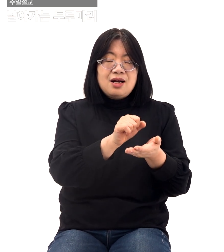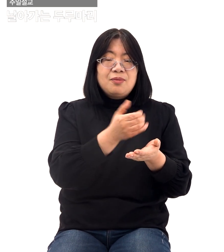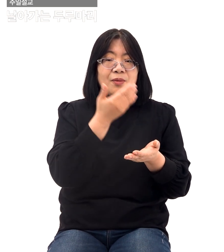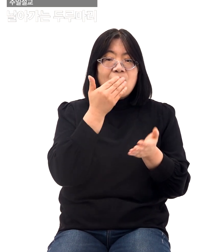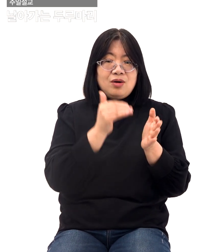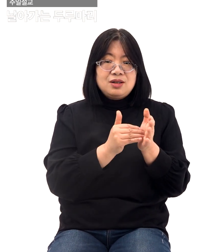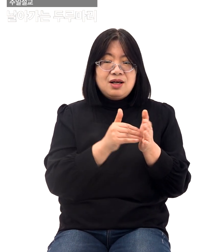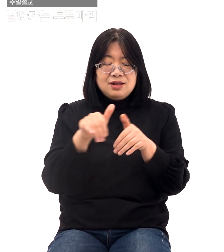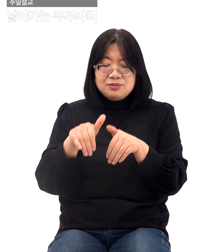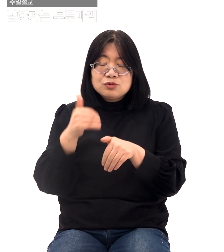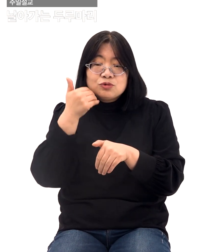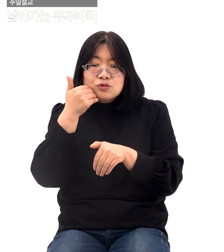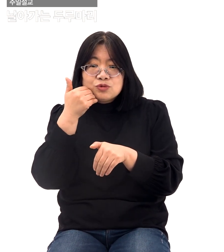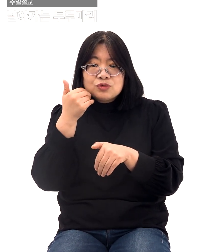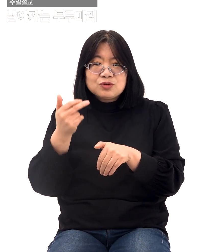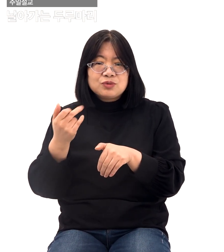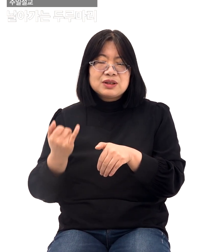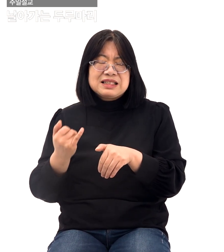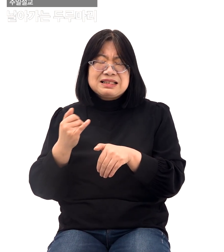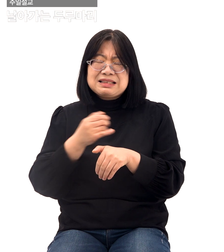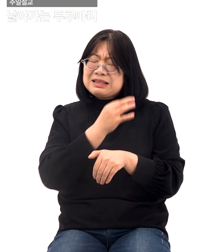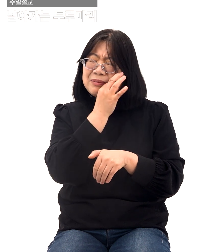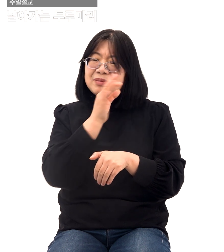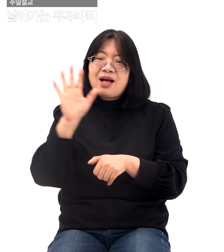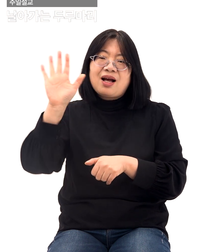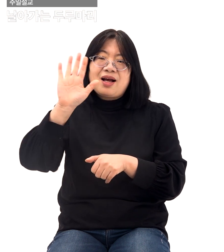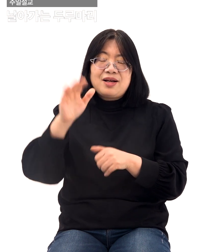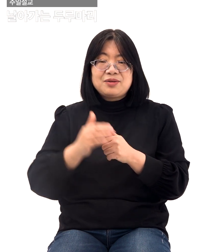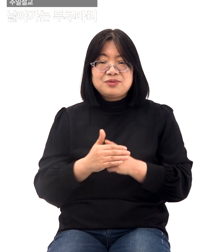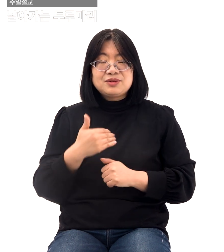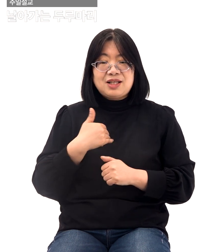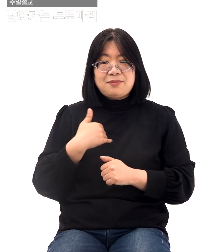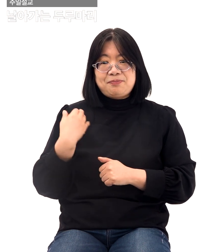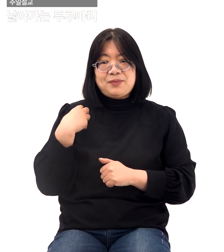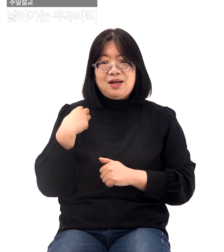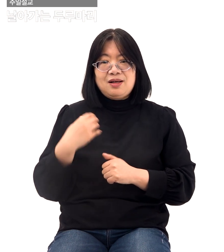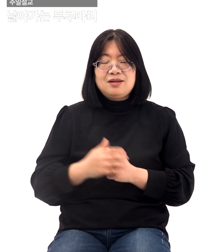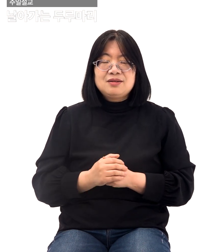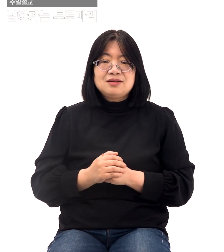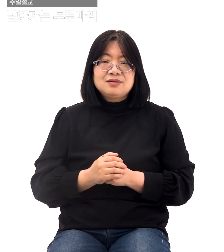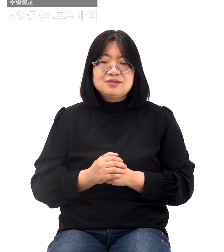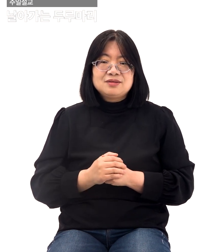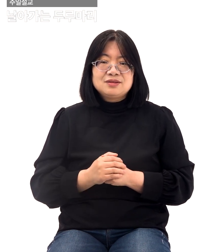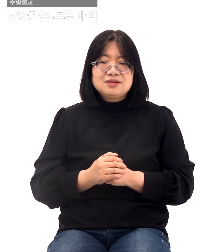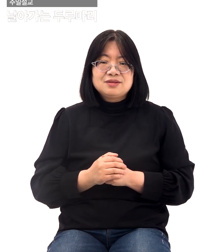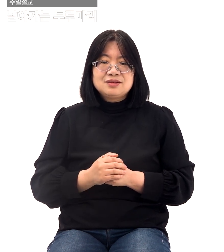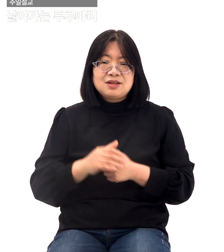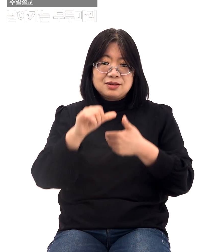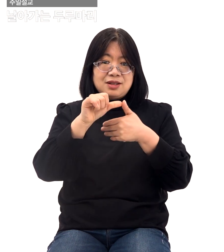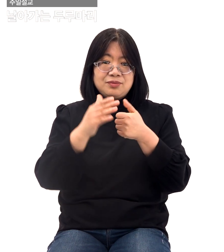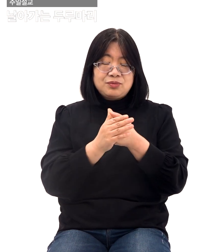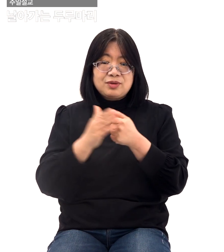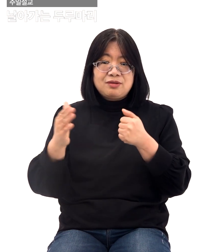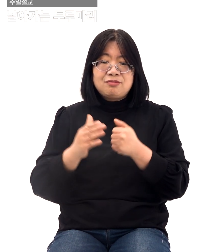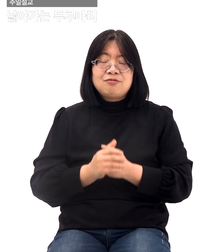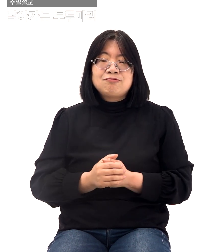그 심부름을 동생들은 창피하다고 안 갔고 제가 다녔습니다.